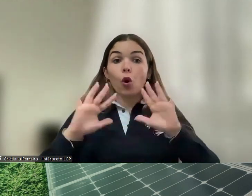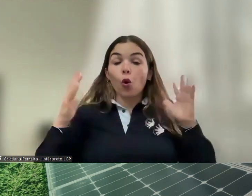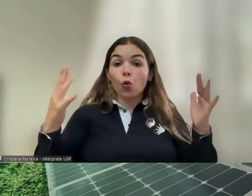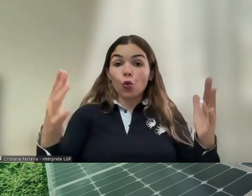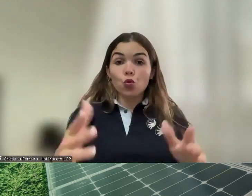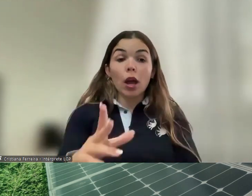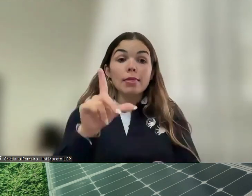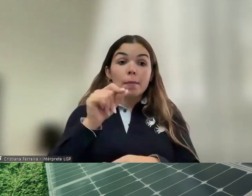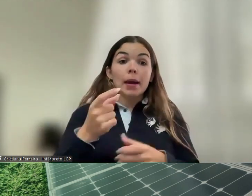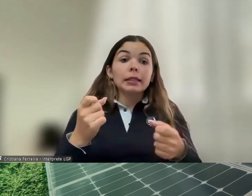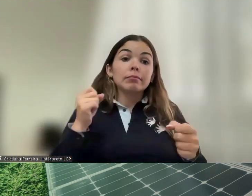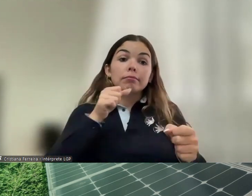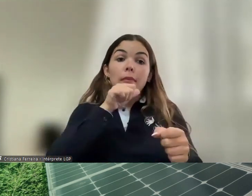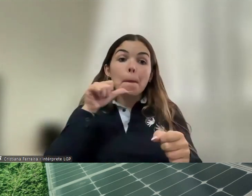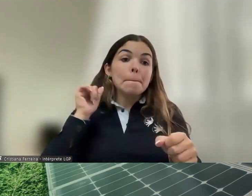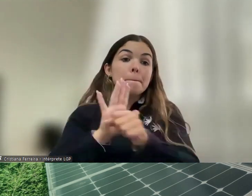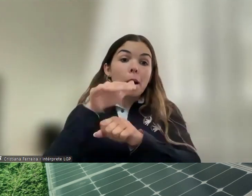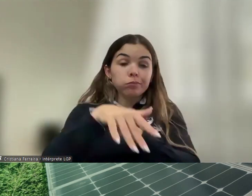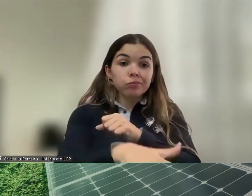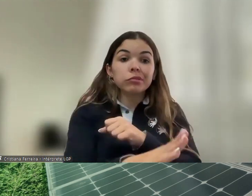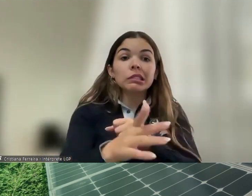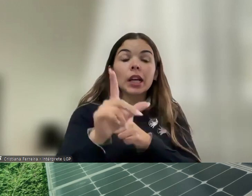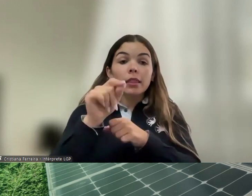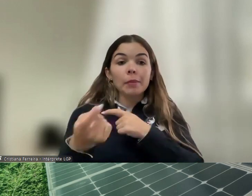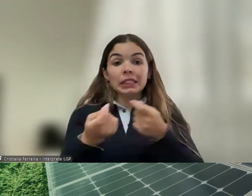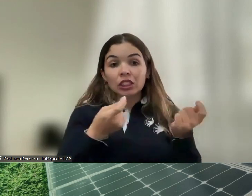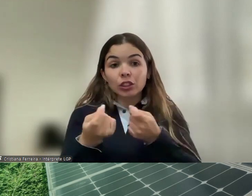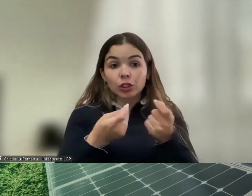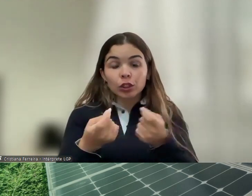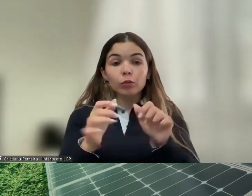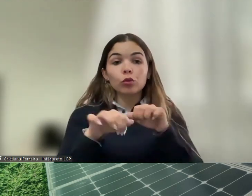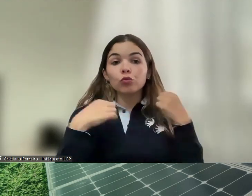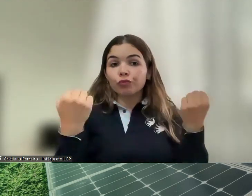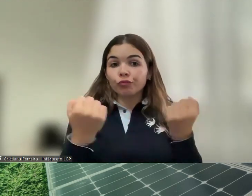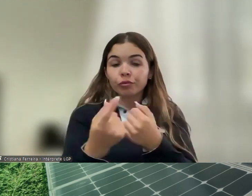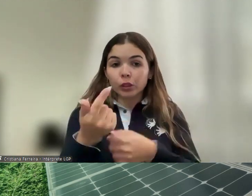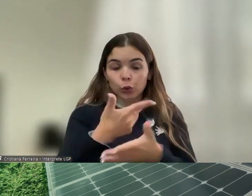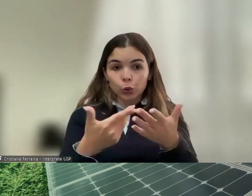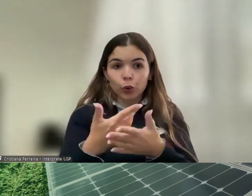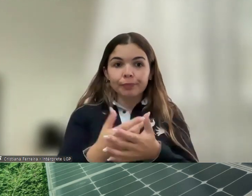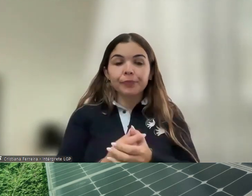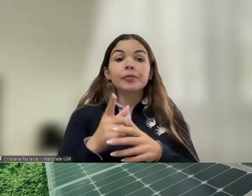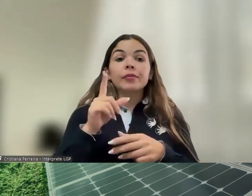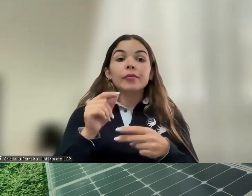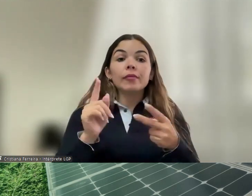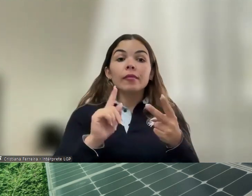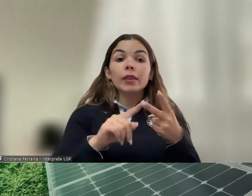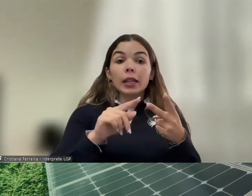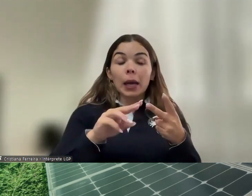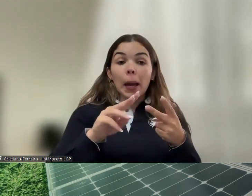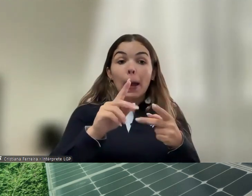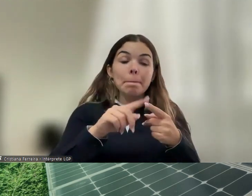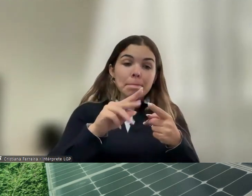ordenamento marinho e de sistemas socioecológicos. A Maria da Luz é licenciada